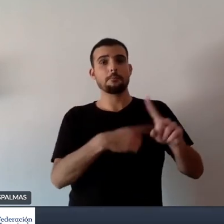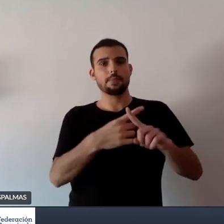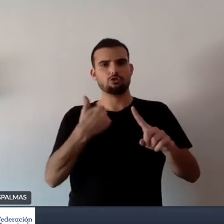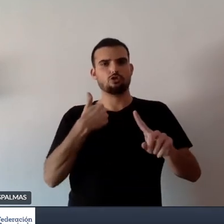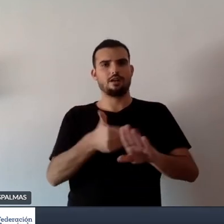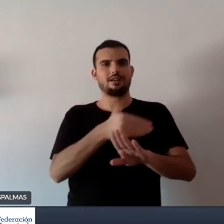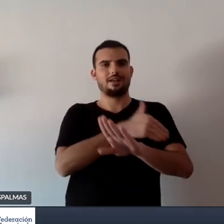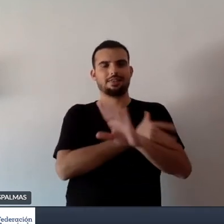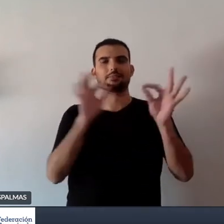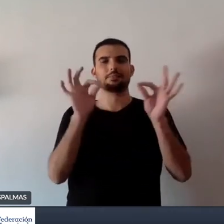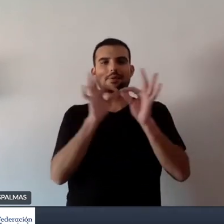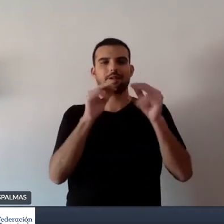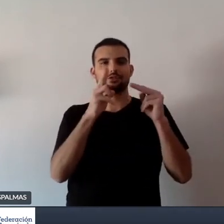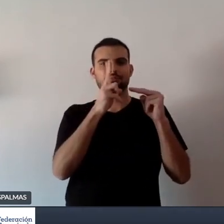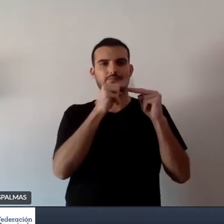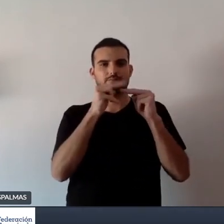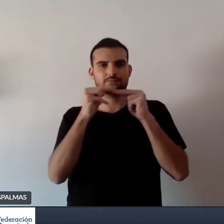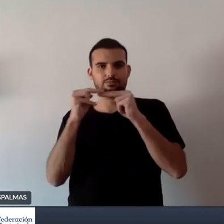que